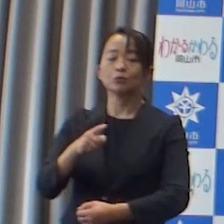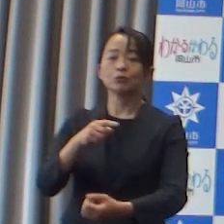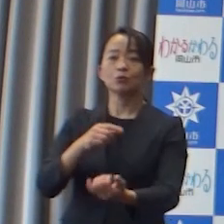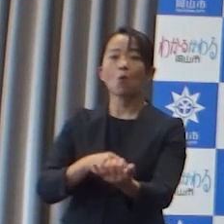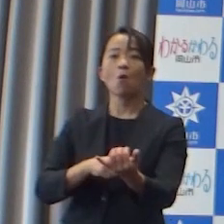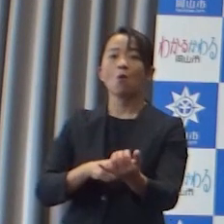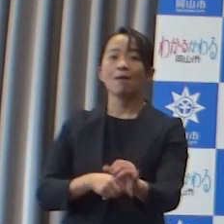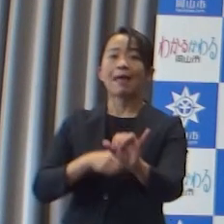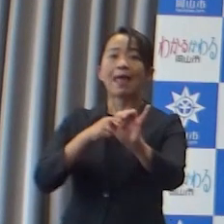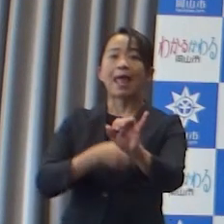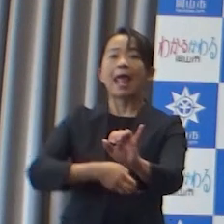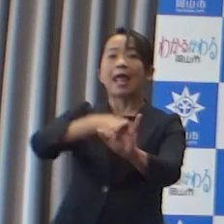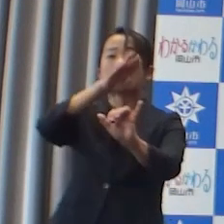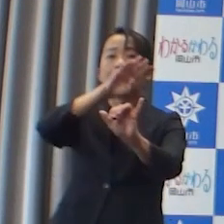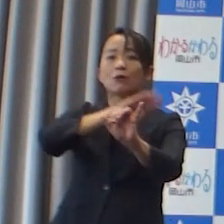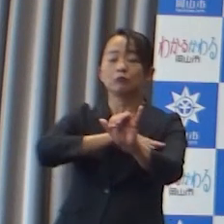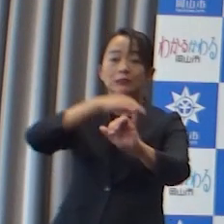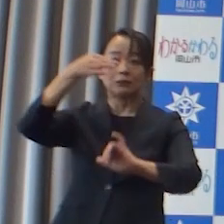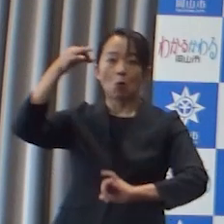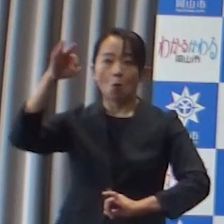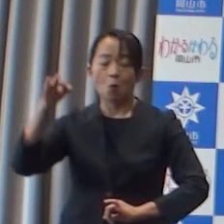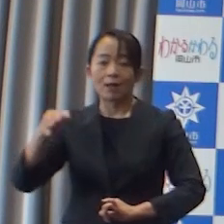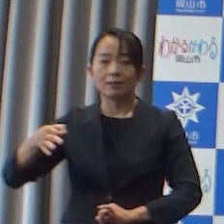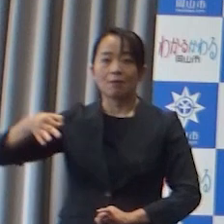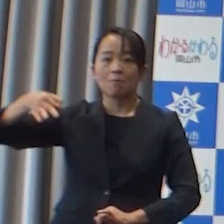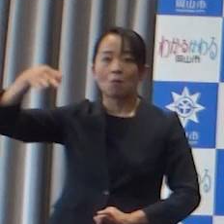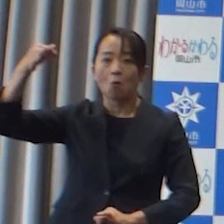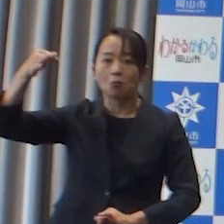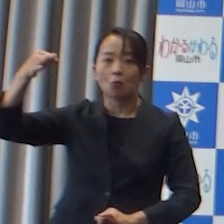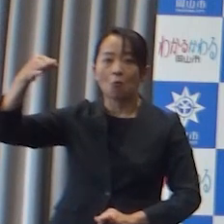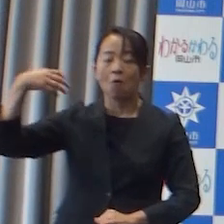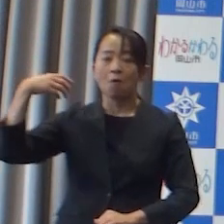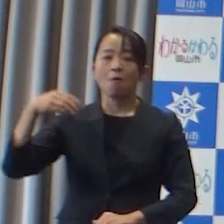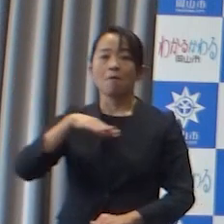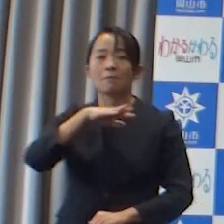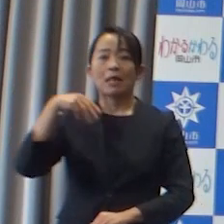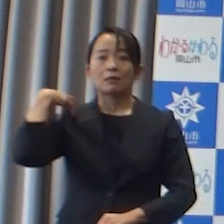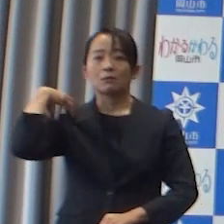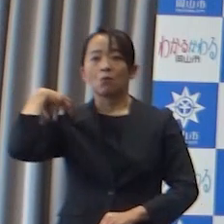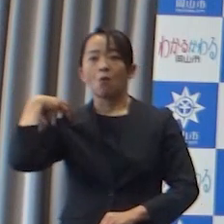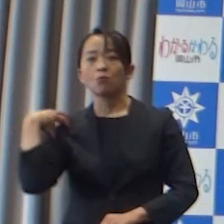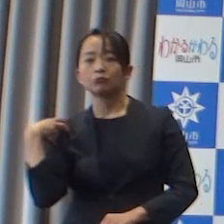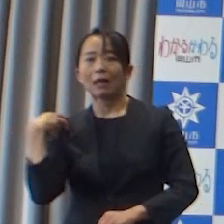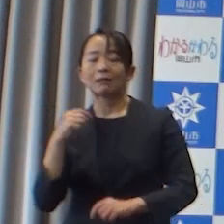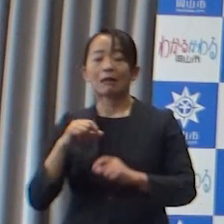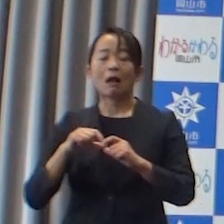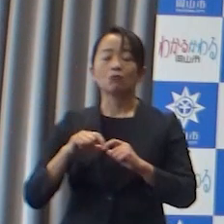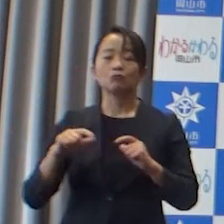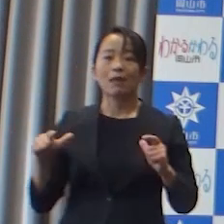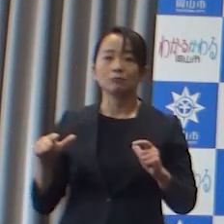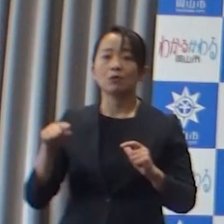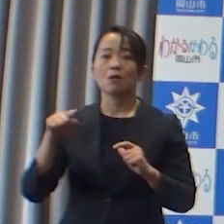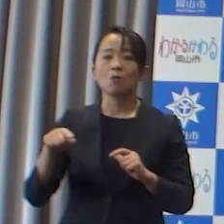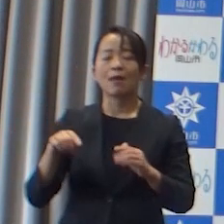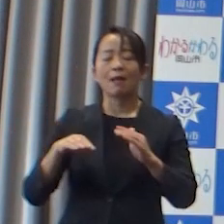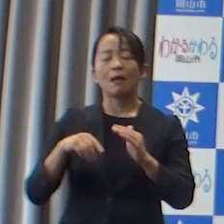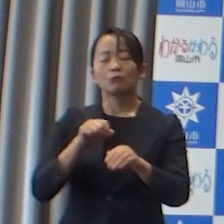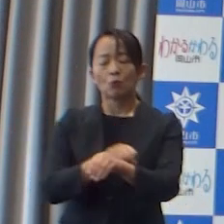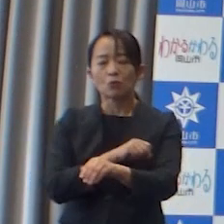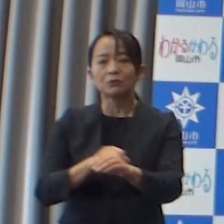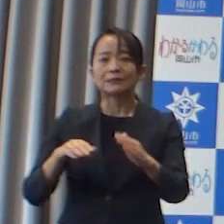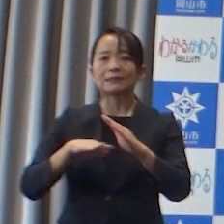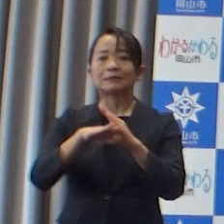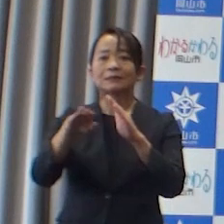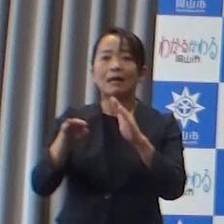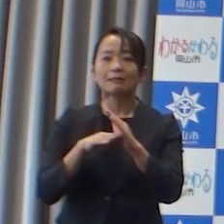ギー食料価格等の物価高騰による負担増を踏まえ、特に家計への影響が大きい住民